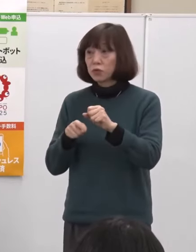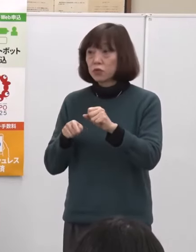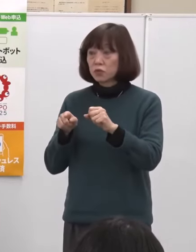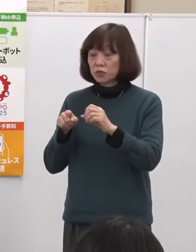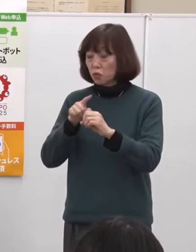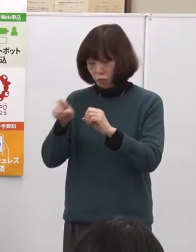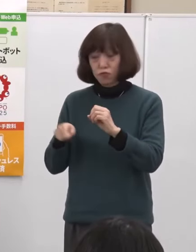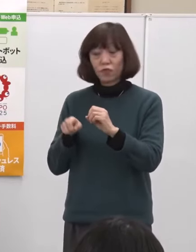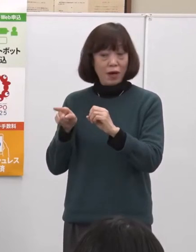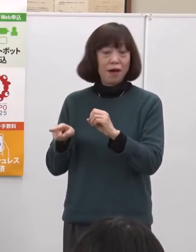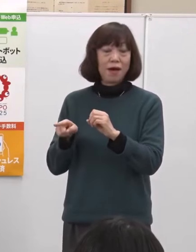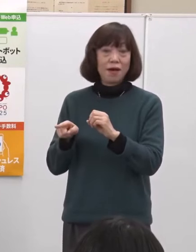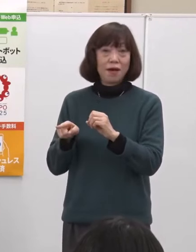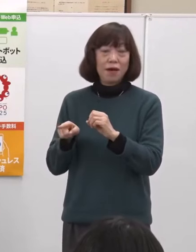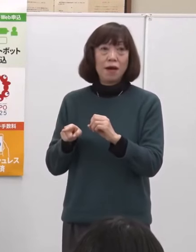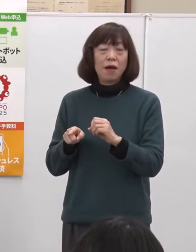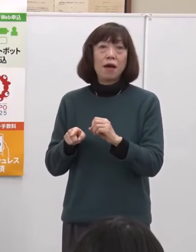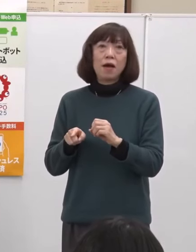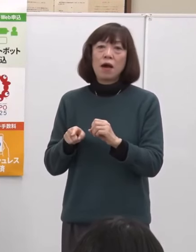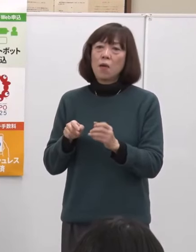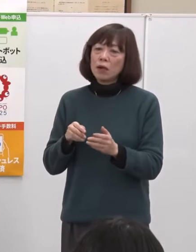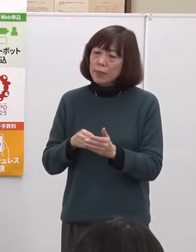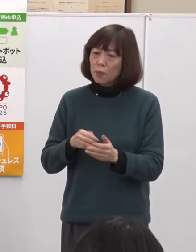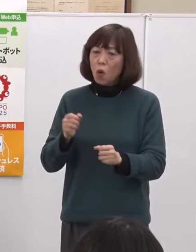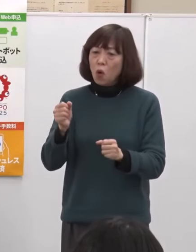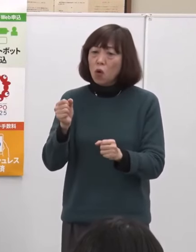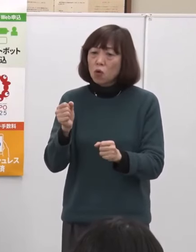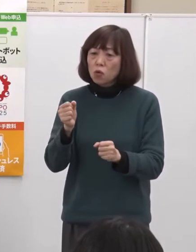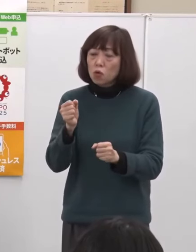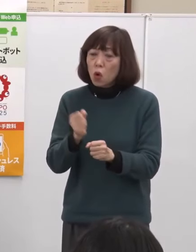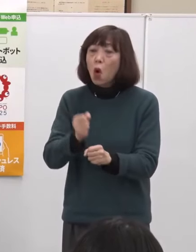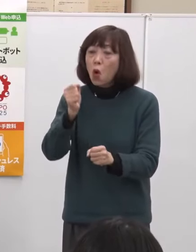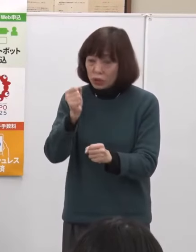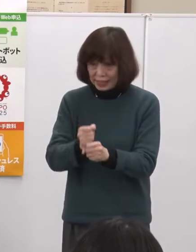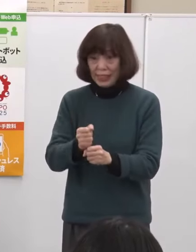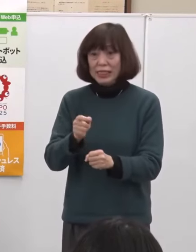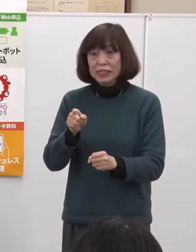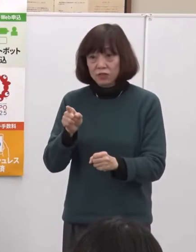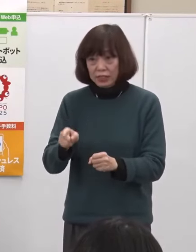は、あくまでも工事に対するその、